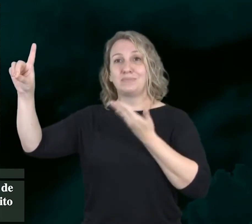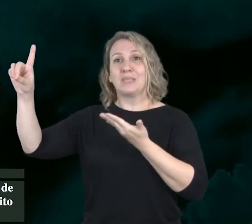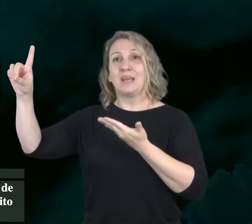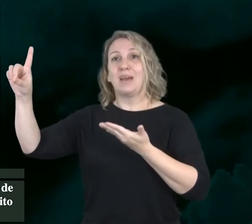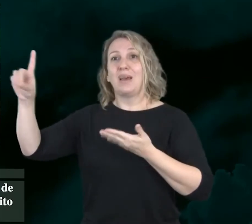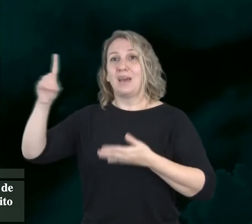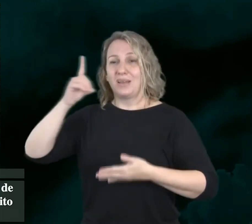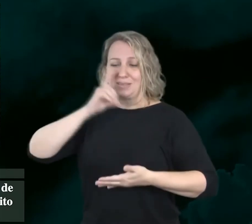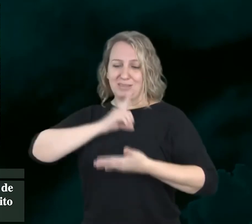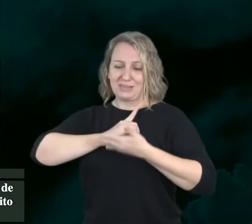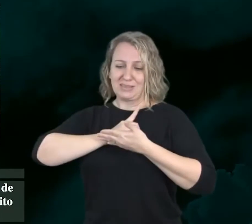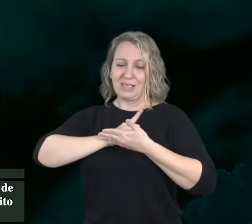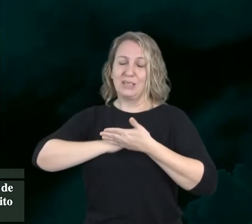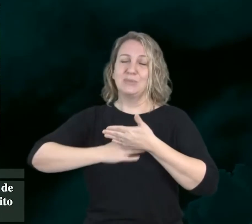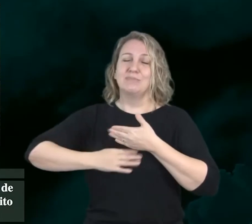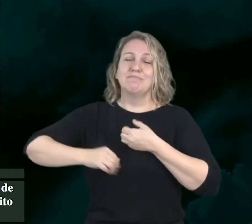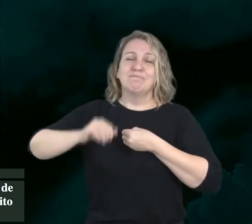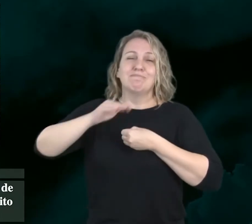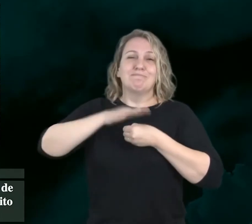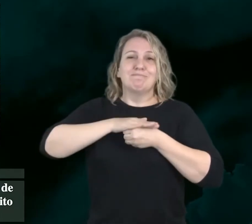ser. Isso é a